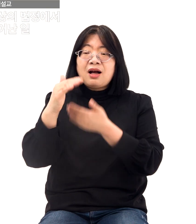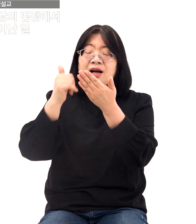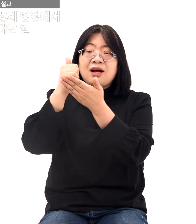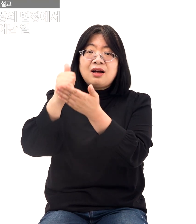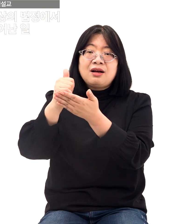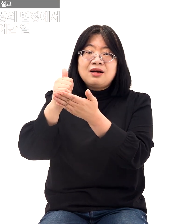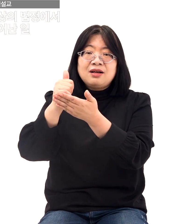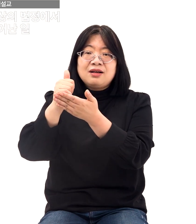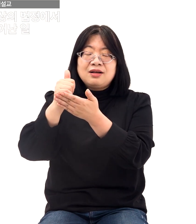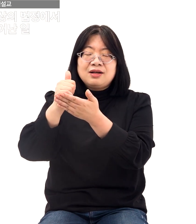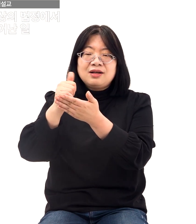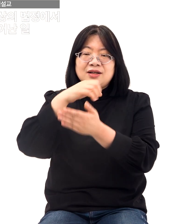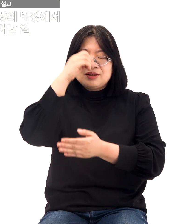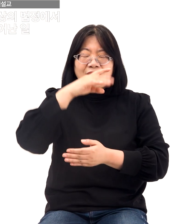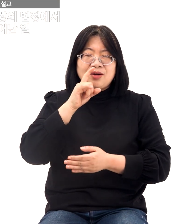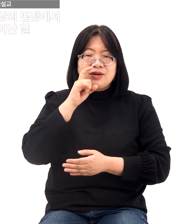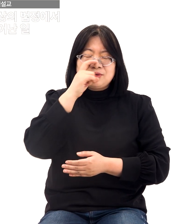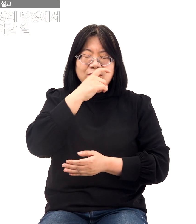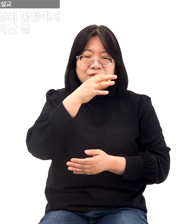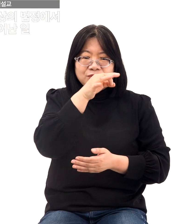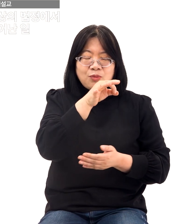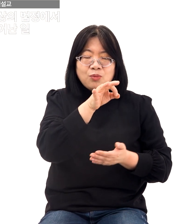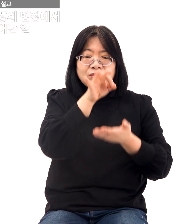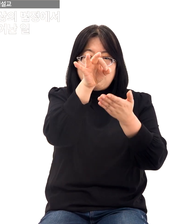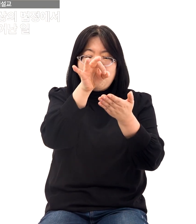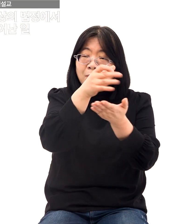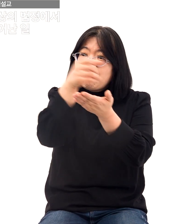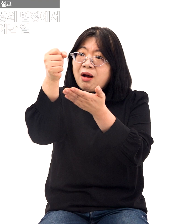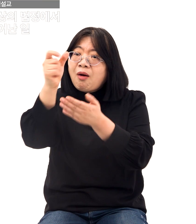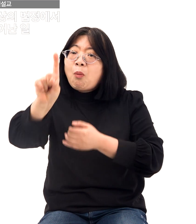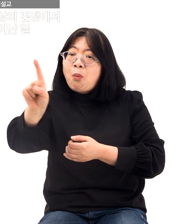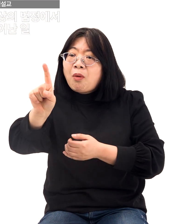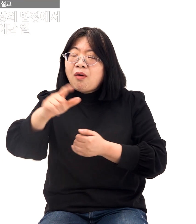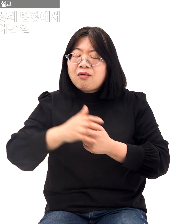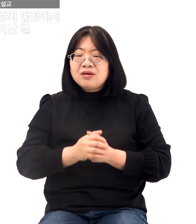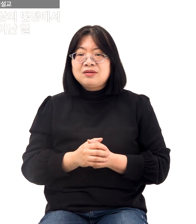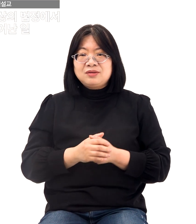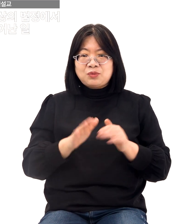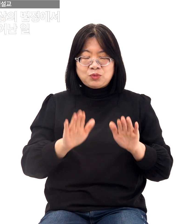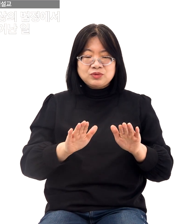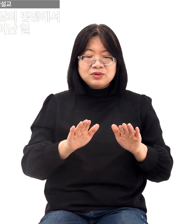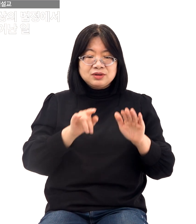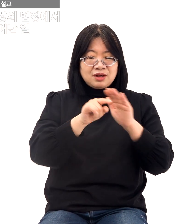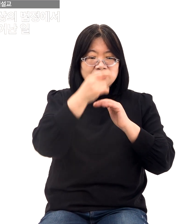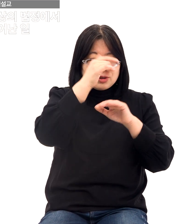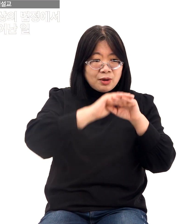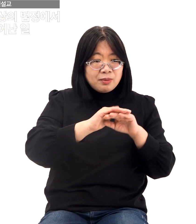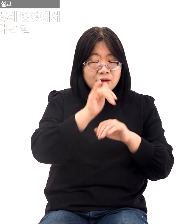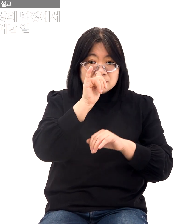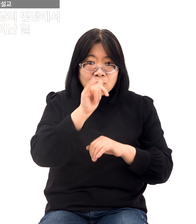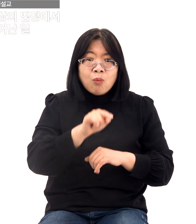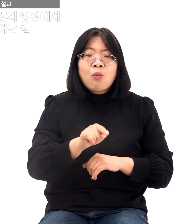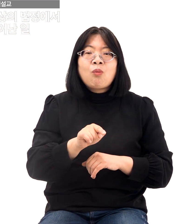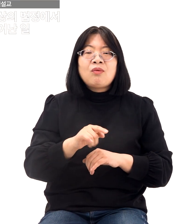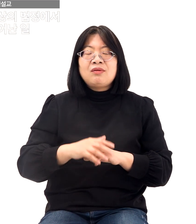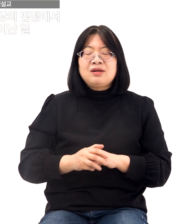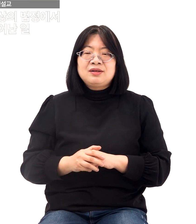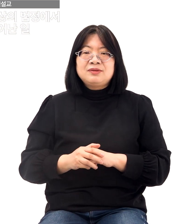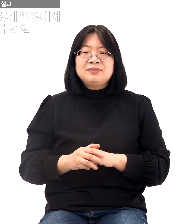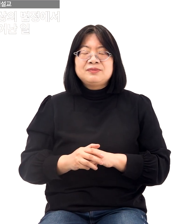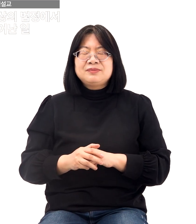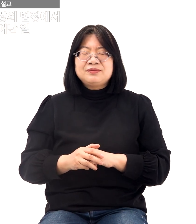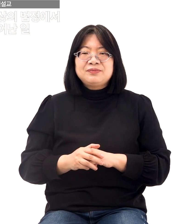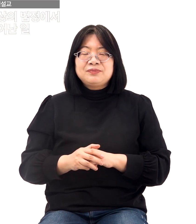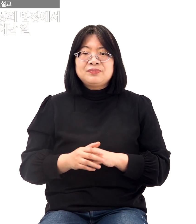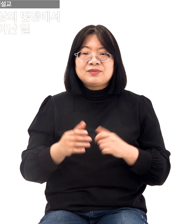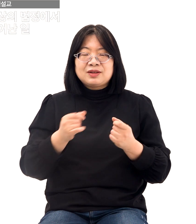하나님이 그런 더러운 돈 받을 것 같냐? 너 그러고 오늘 와서 예배 드리네? 여기